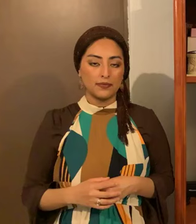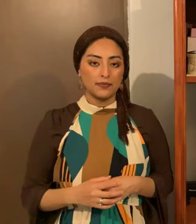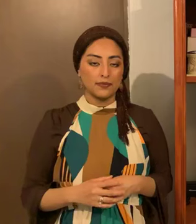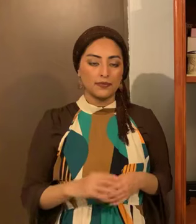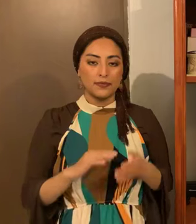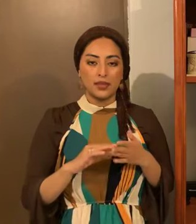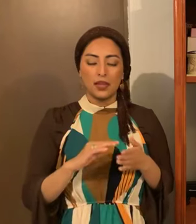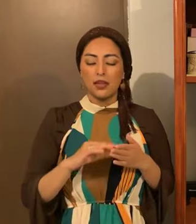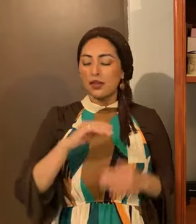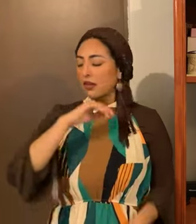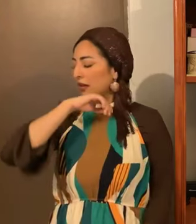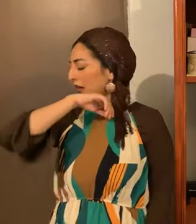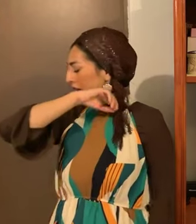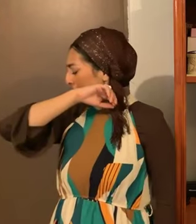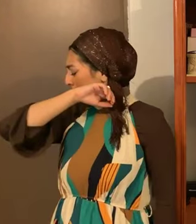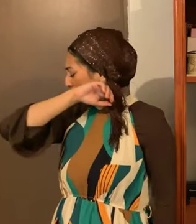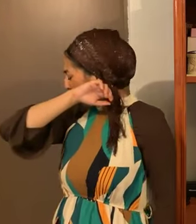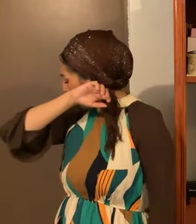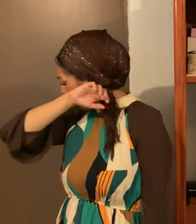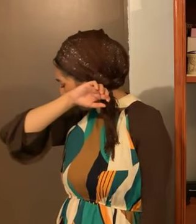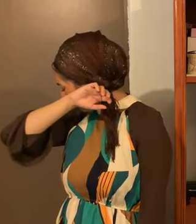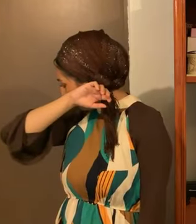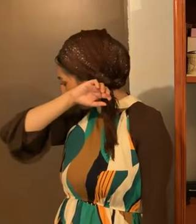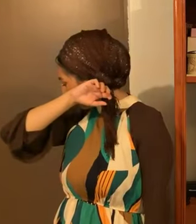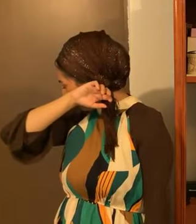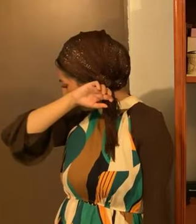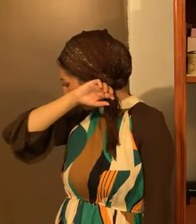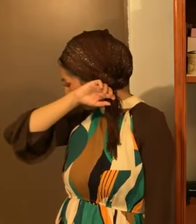escala mayor y una escala menor. Aleluya.